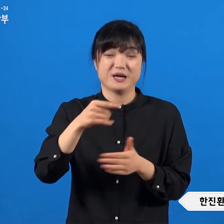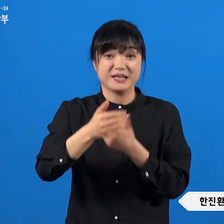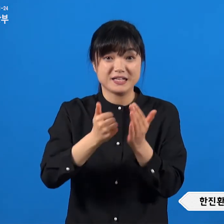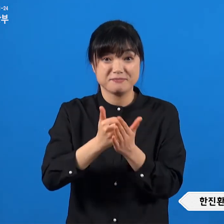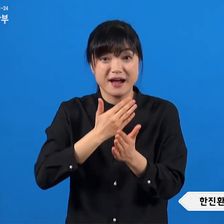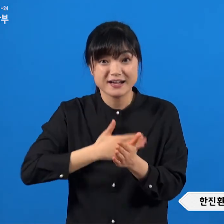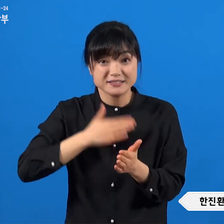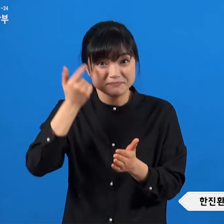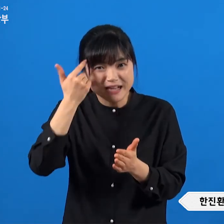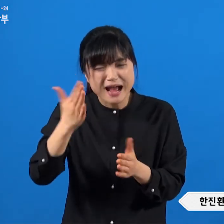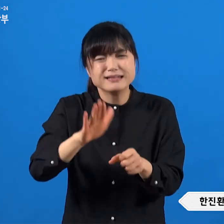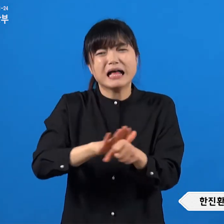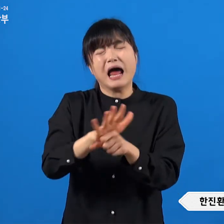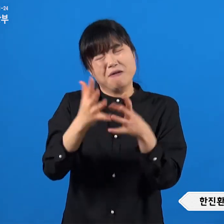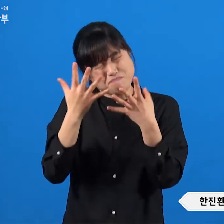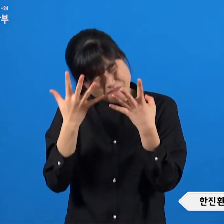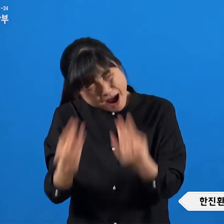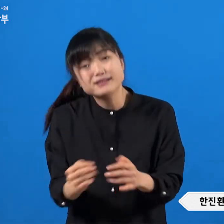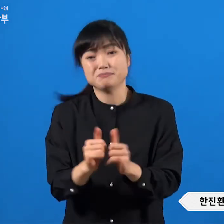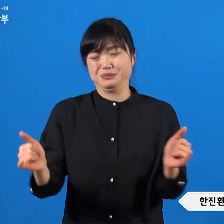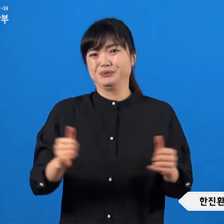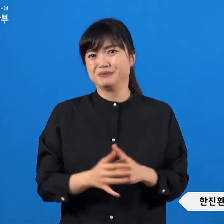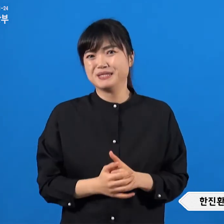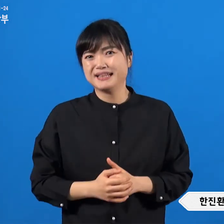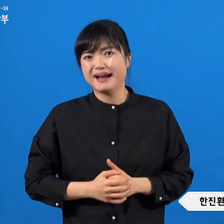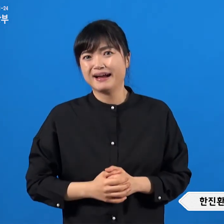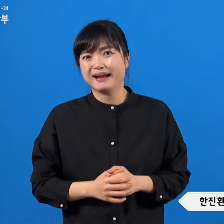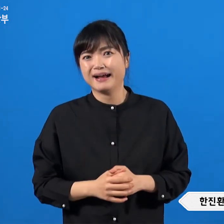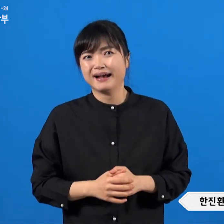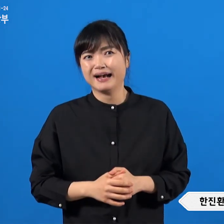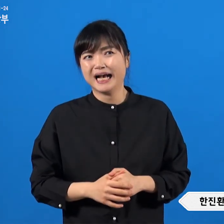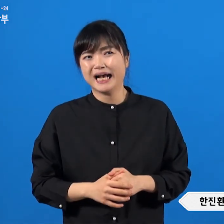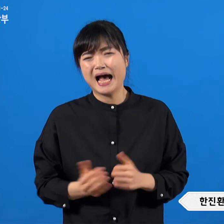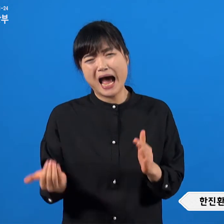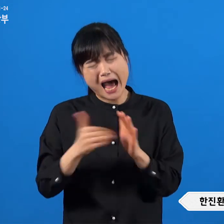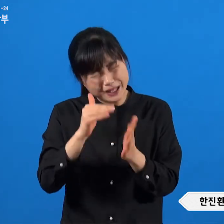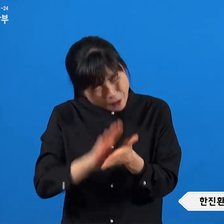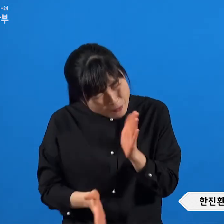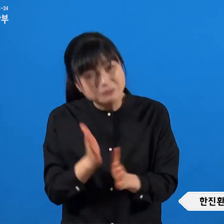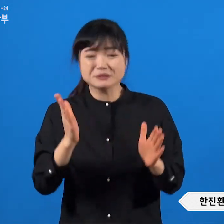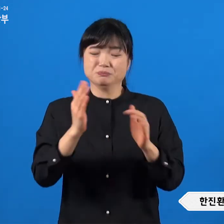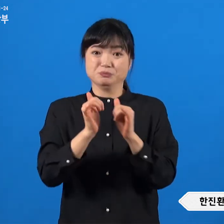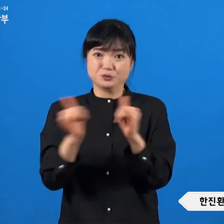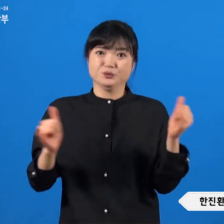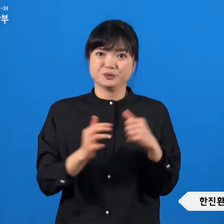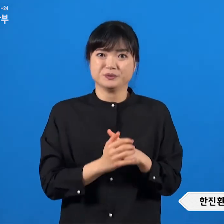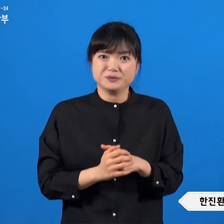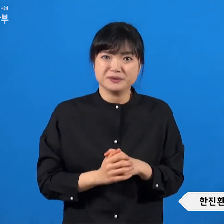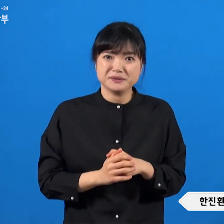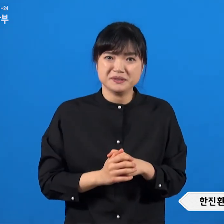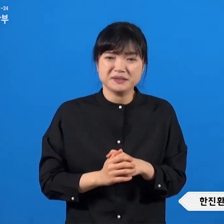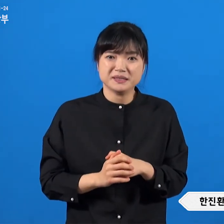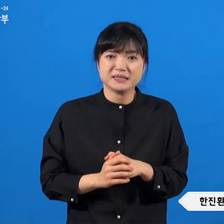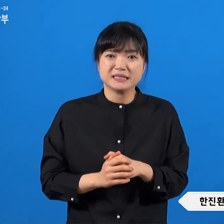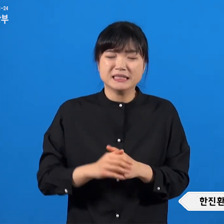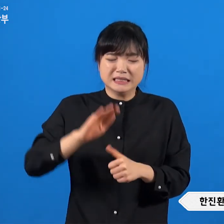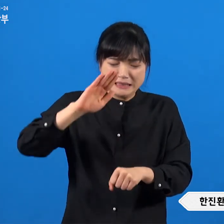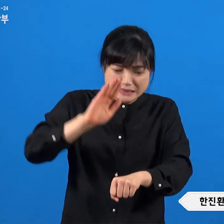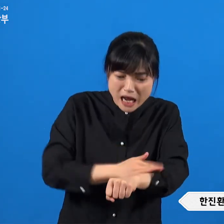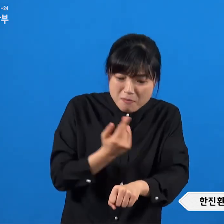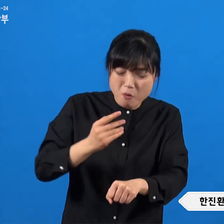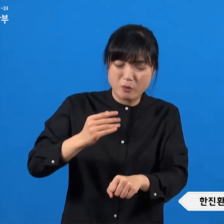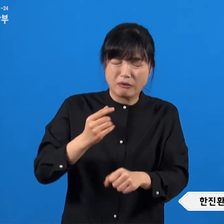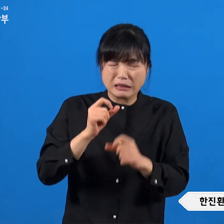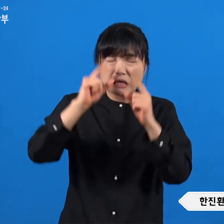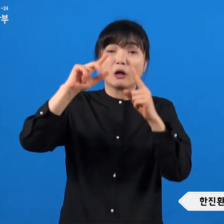사랑이 헤프신 분이십니다. 우리가 하나님을 새까맣게 잊어버리고 살아도 잘못을 깨닫고